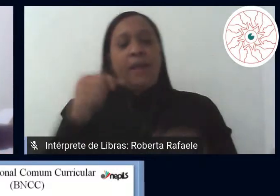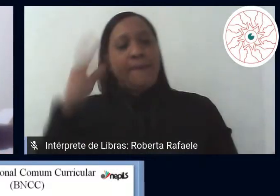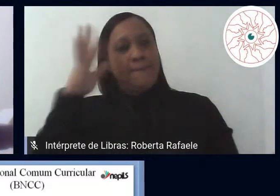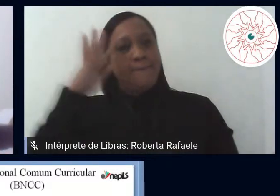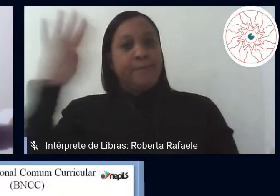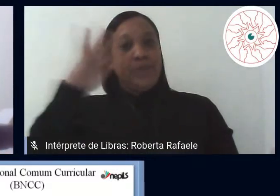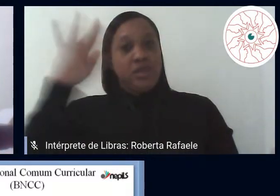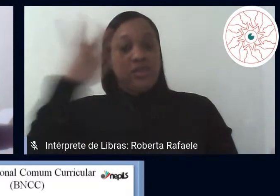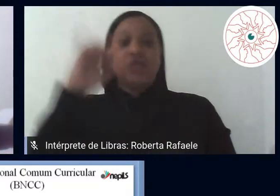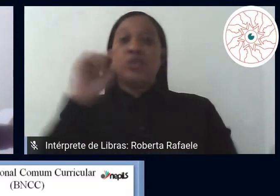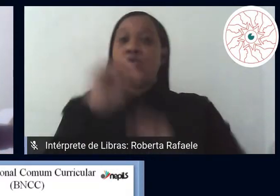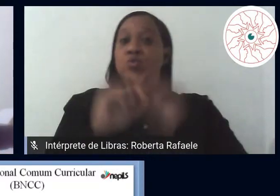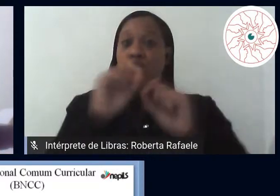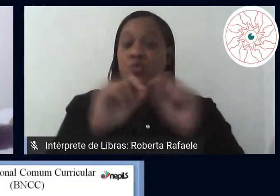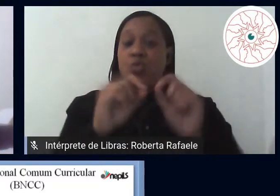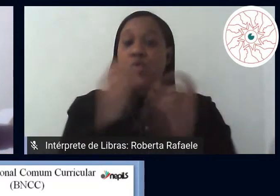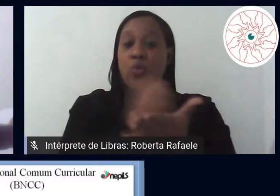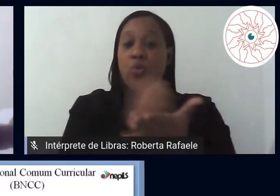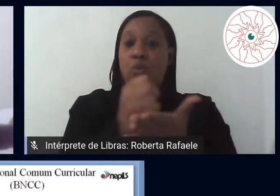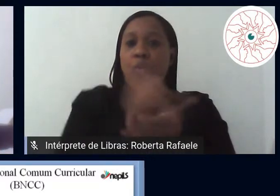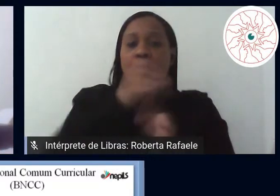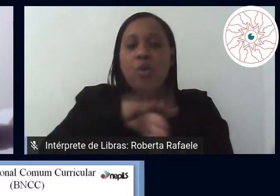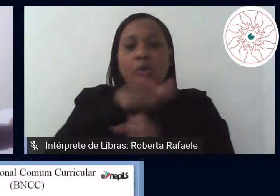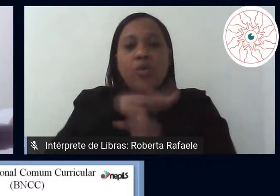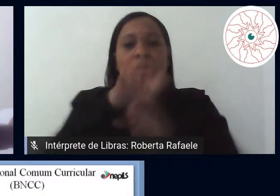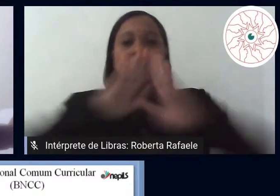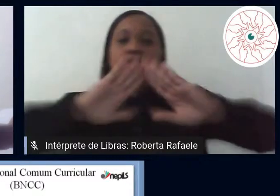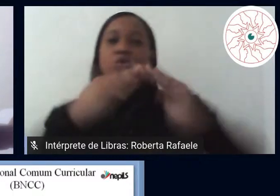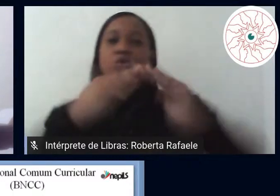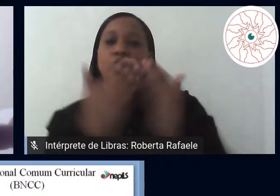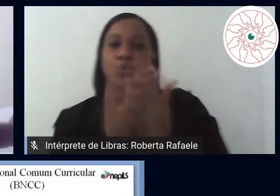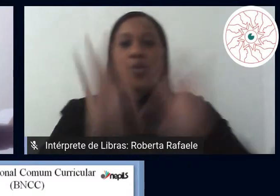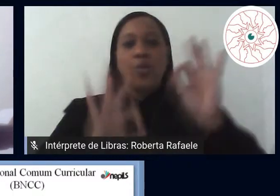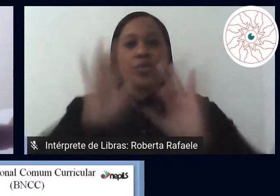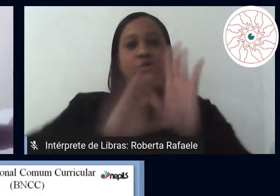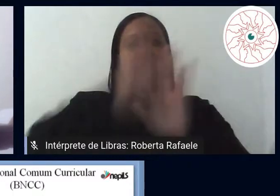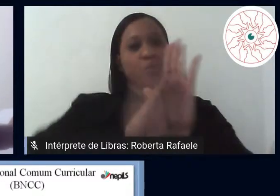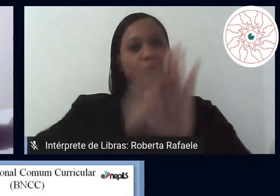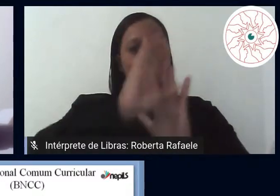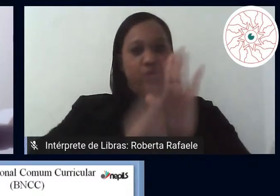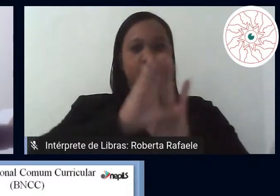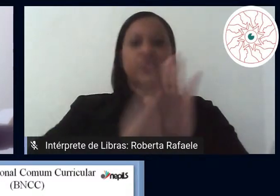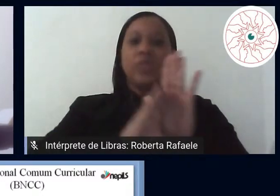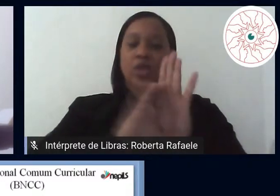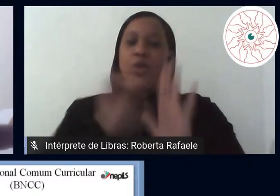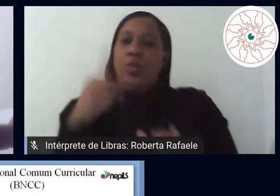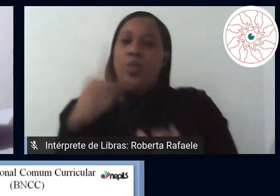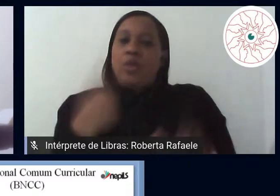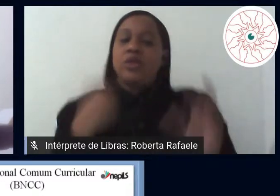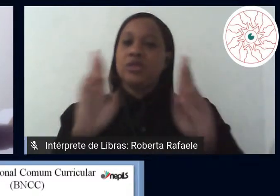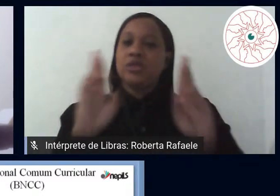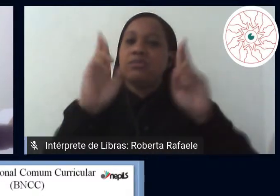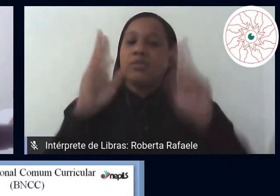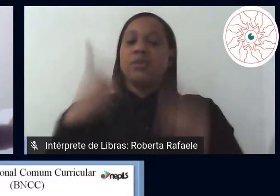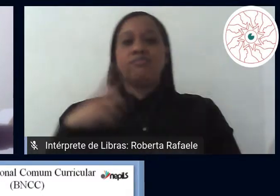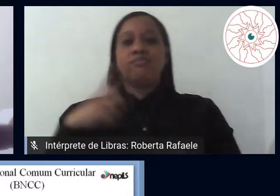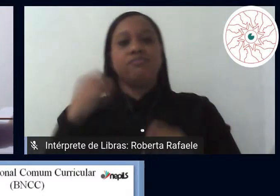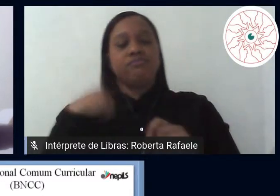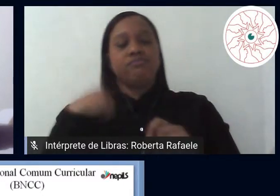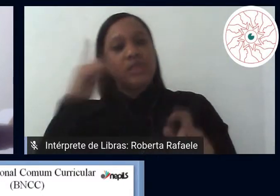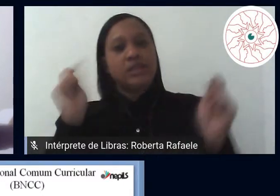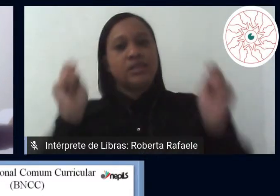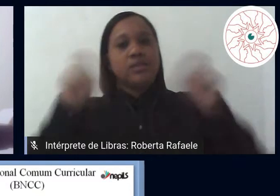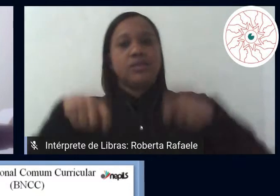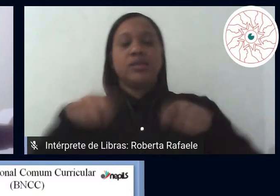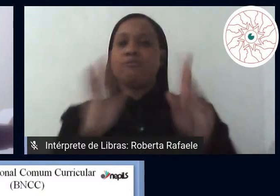num documento que orienta as escolas na construção do currículo, então no mínimo nós esperamos que se tenha que se